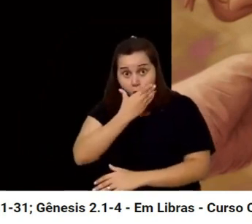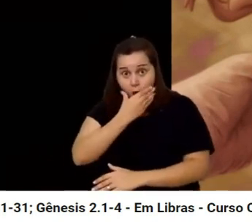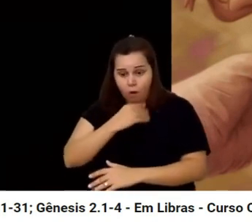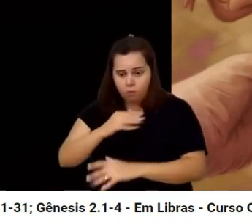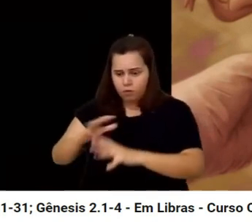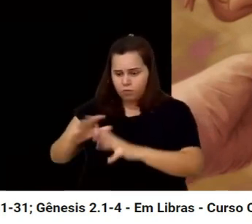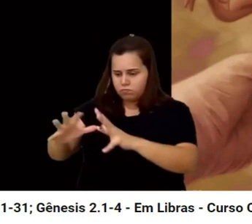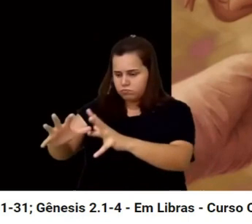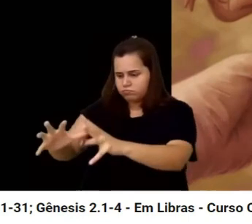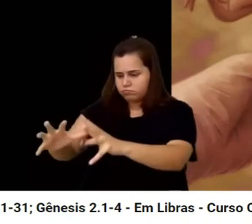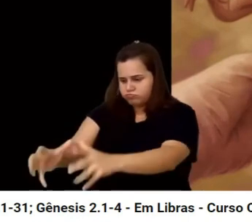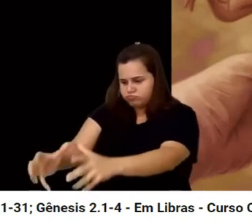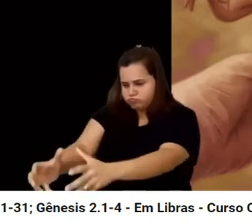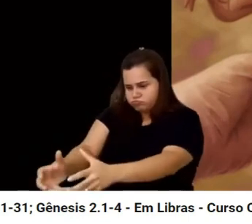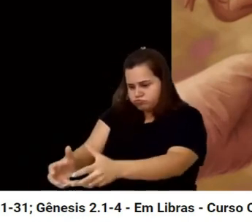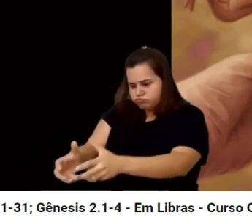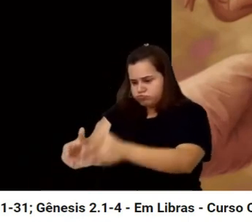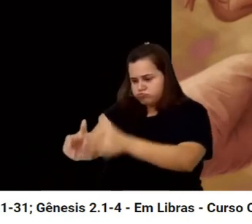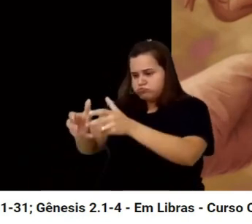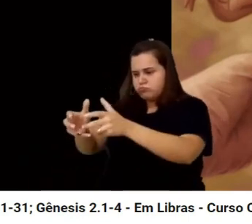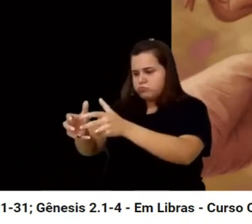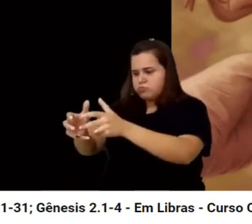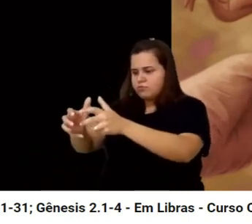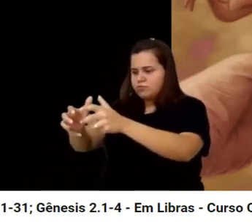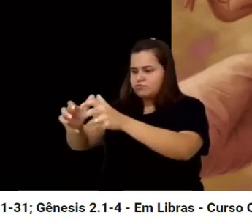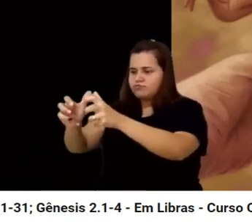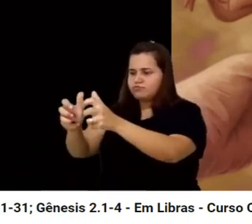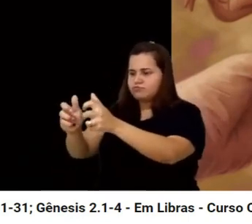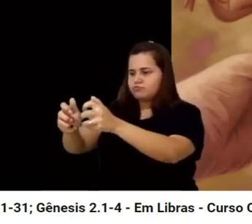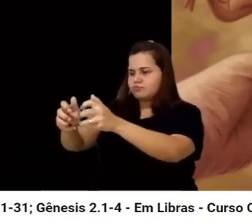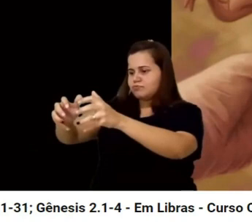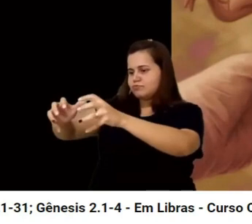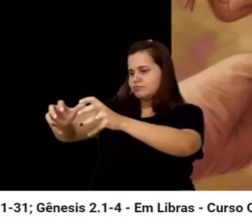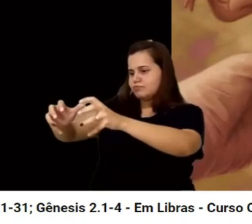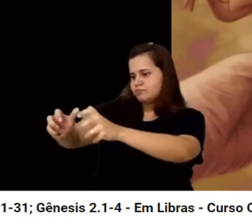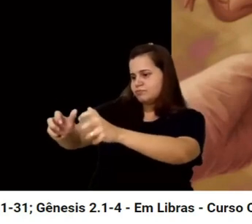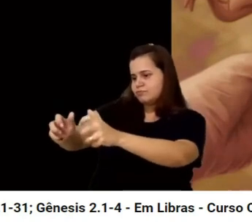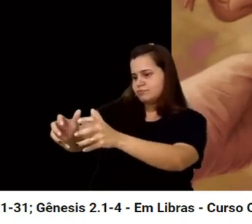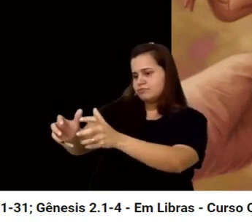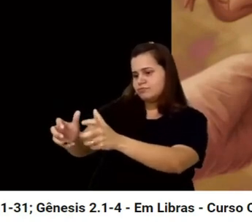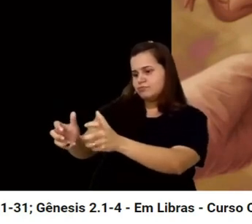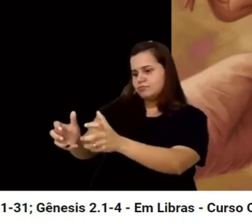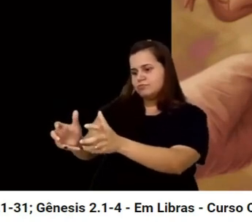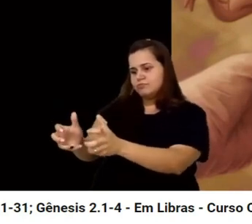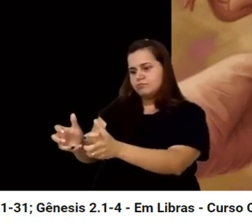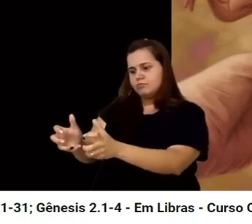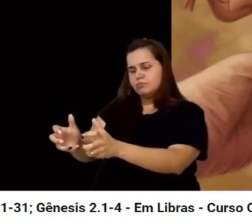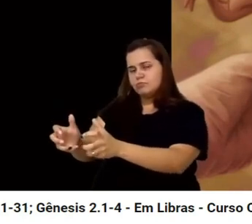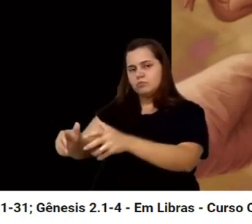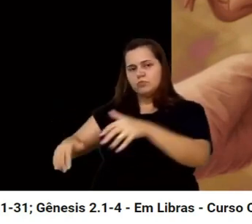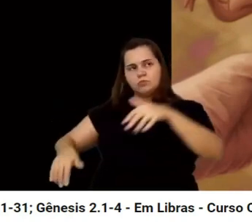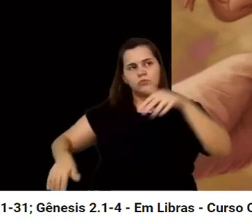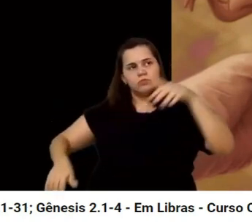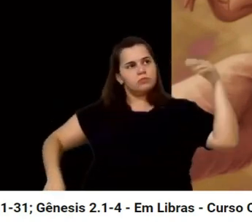Deus criou o homem através do barro. Ele tomou o barro em suas